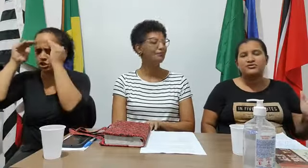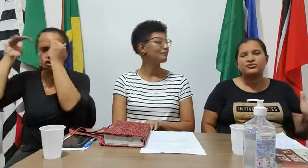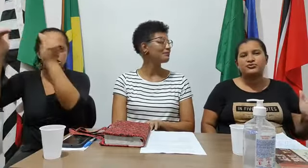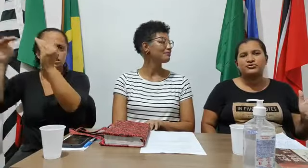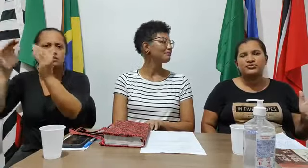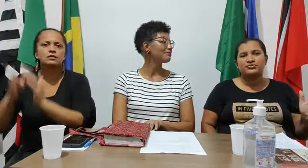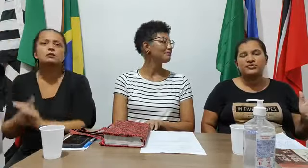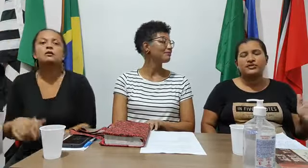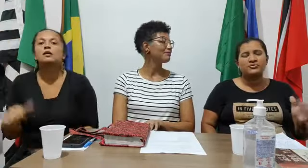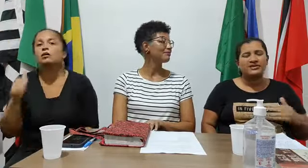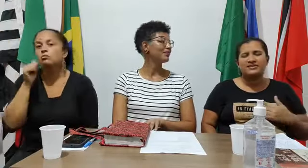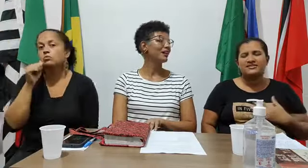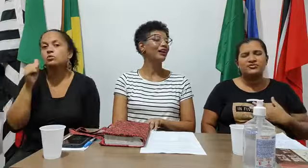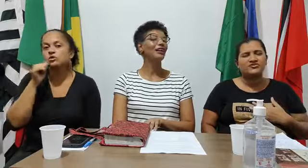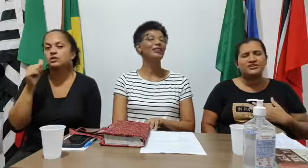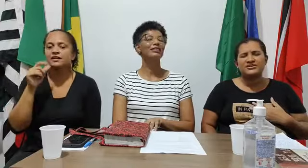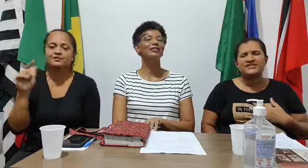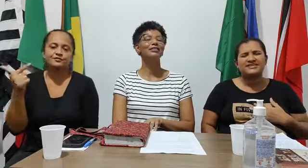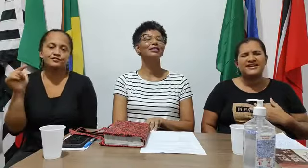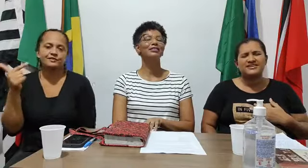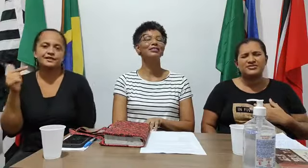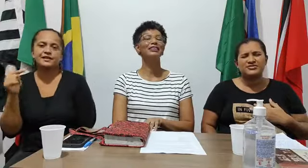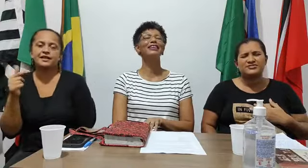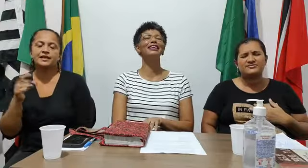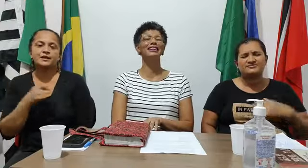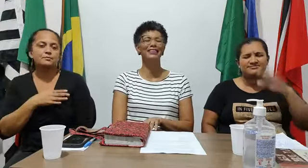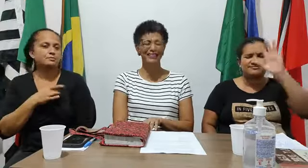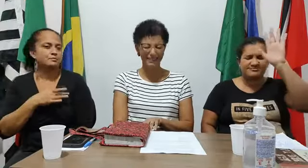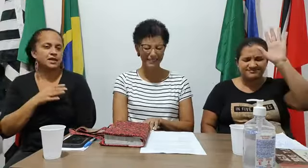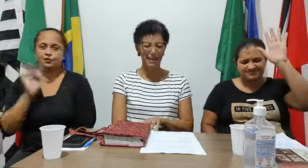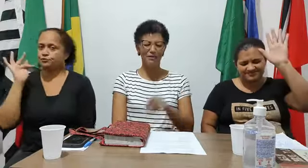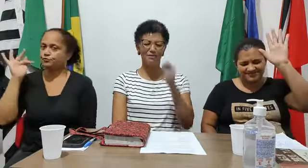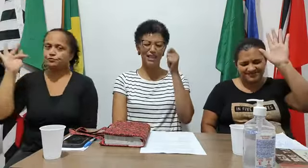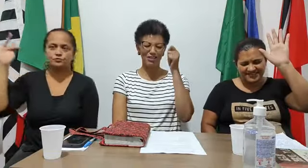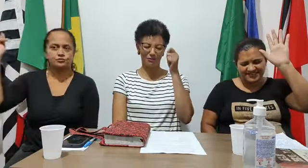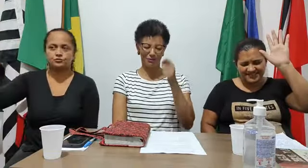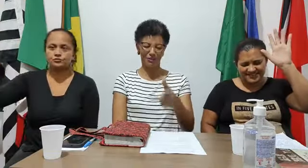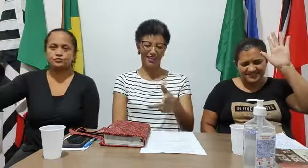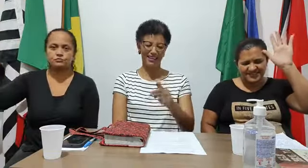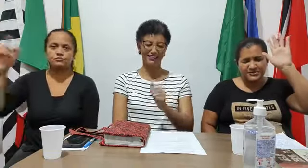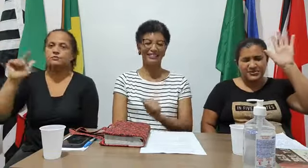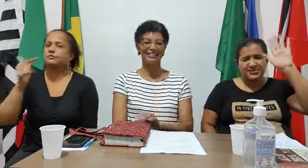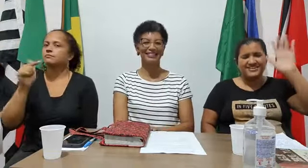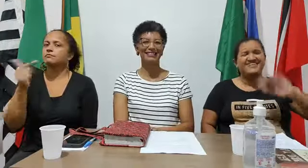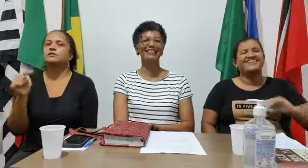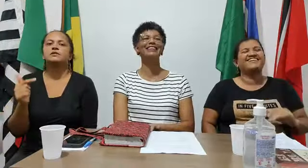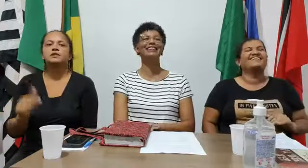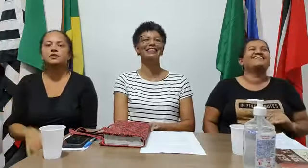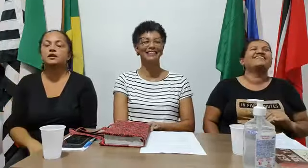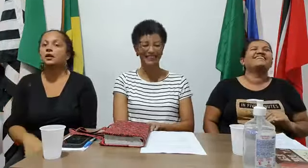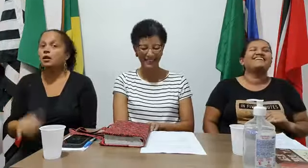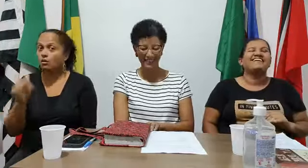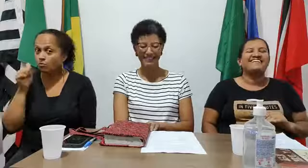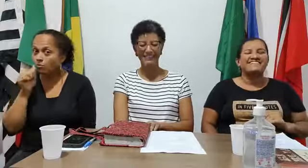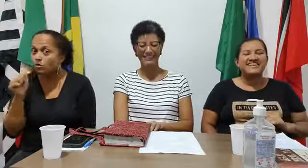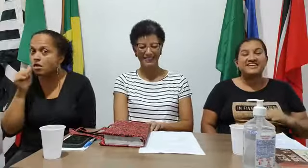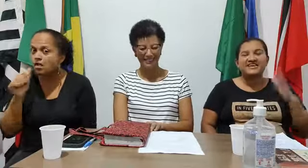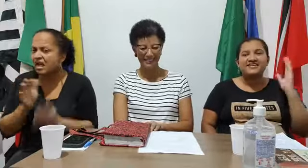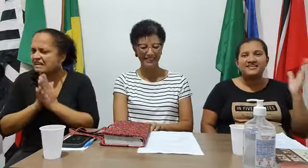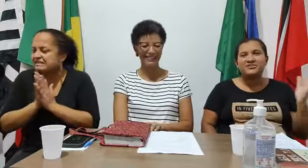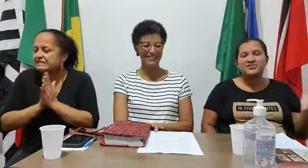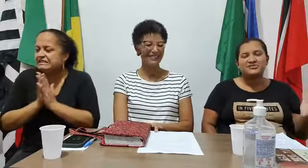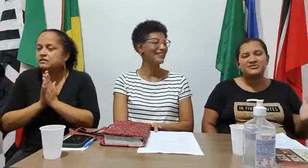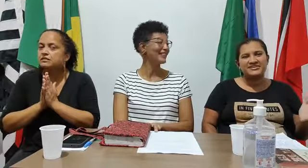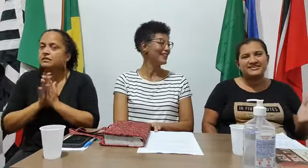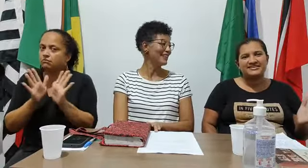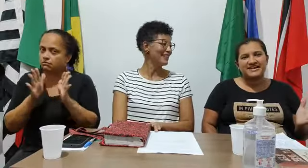tem medo do futuro. Mulheres que sofrem de ansiedade. A mulher de fé. Senhor. Né? Quem